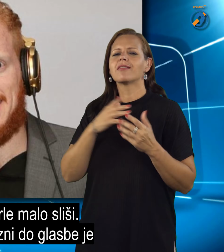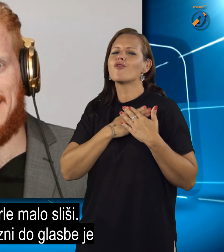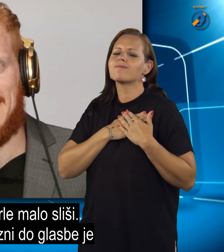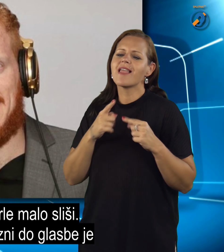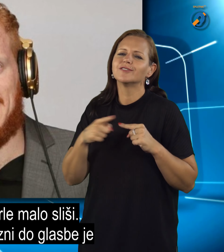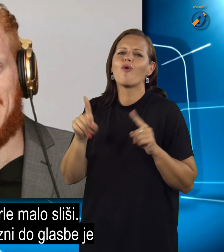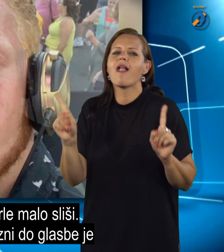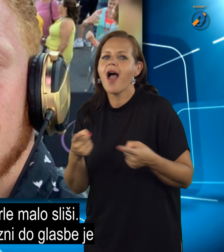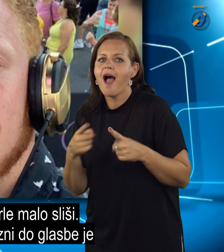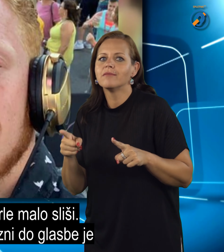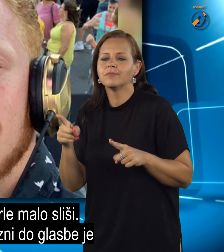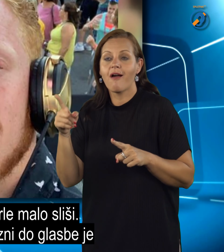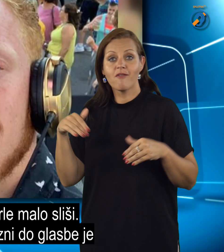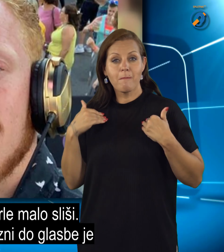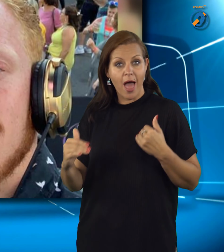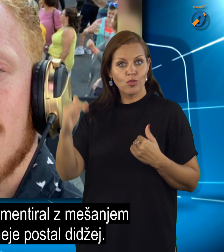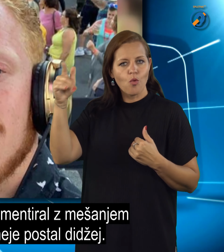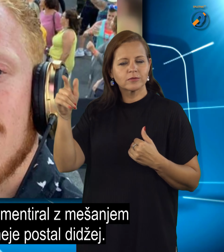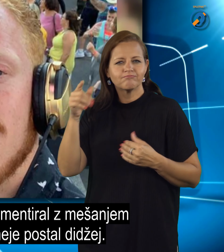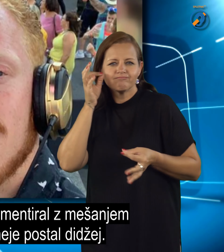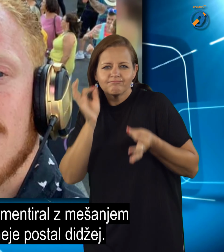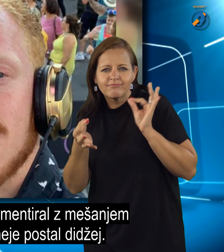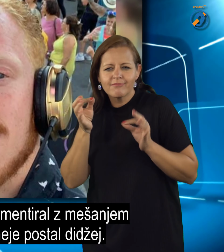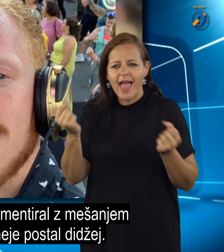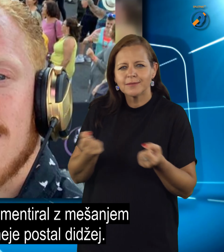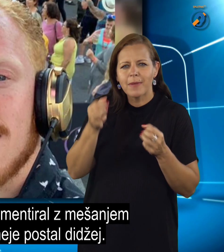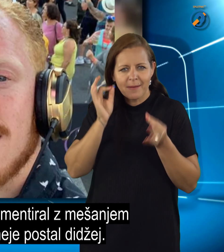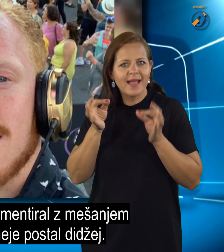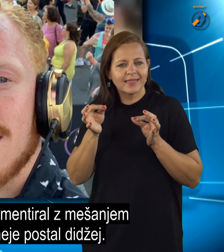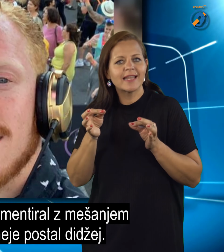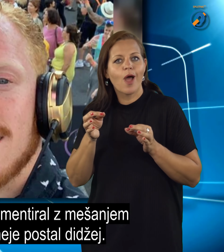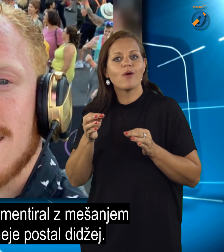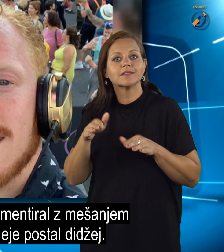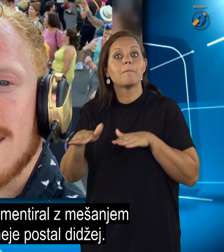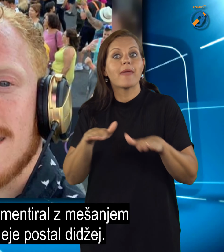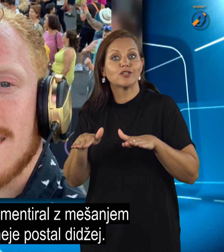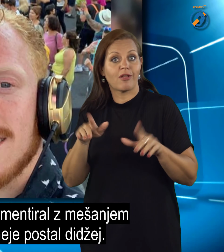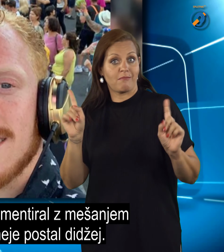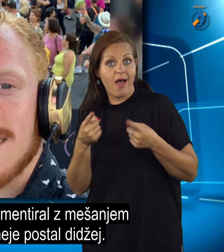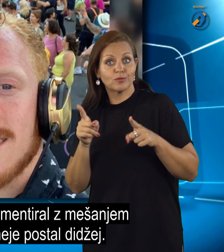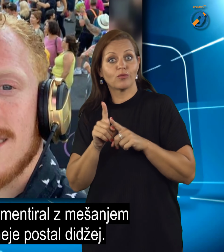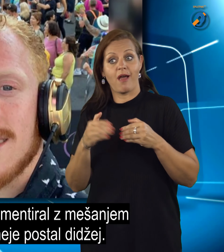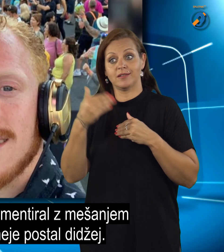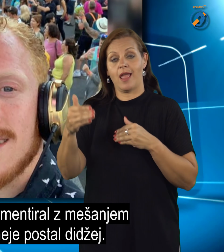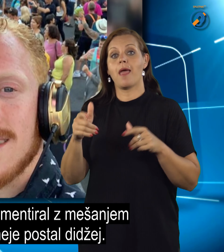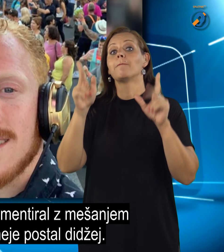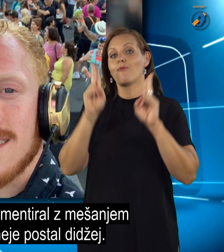Zaradi ljubezni do glasbe je v mladosti eksperimentiral z mešanjem glasbe in kasneje postal DJ.